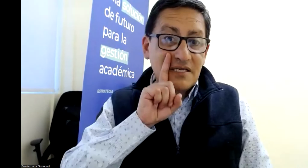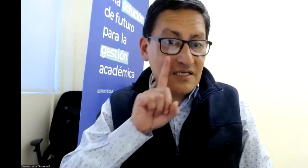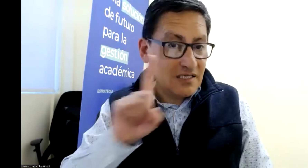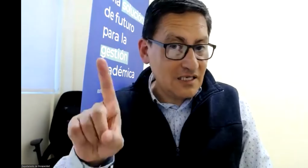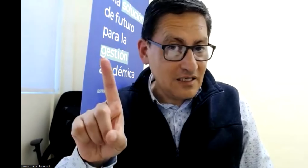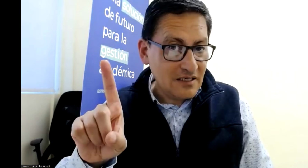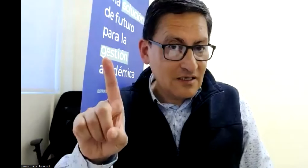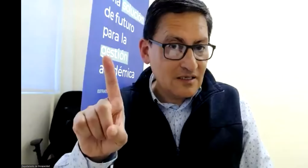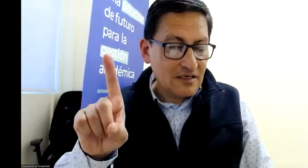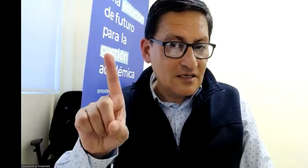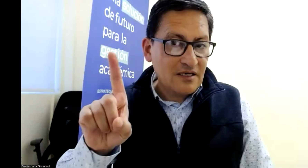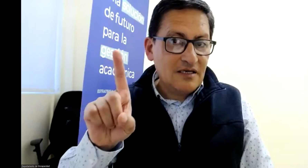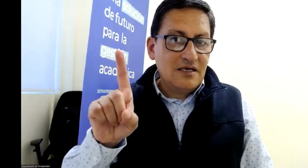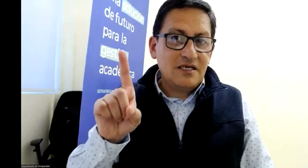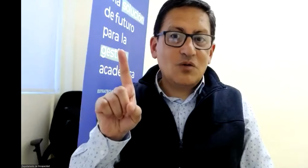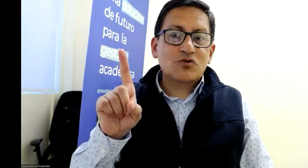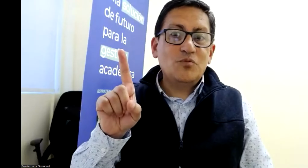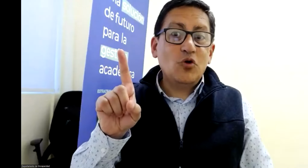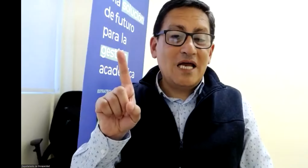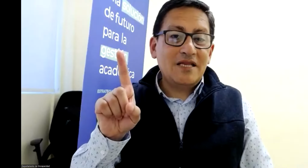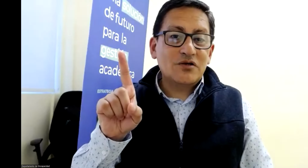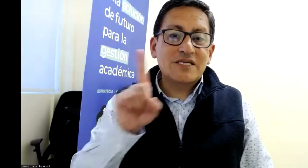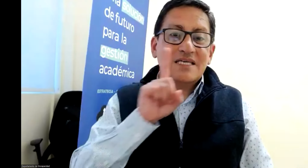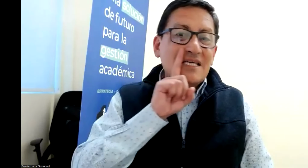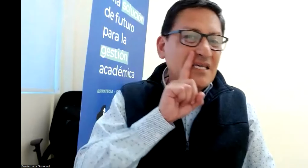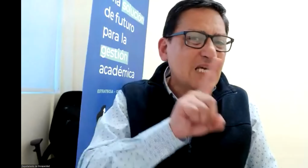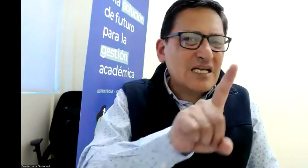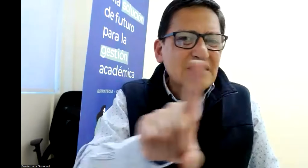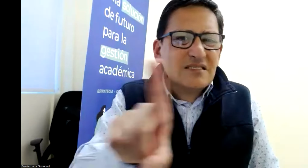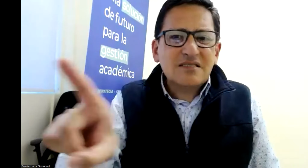quién y como son plural entonces quiénes